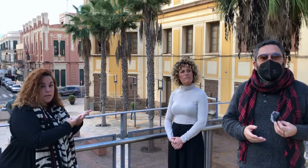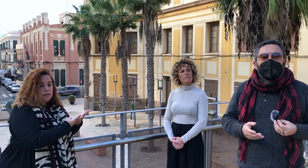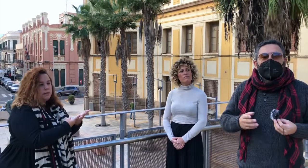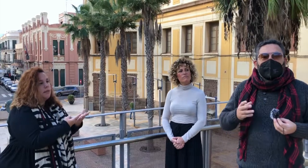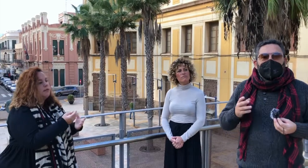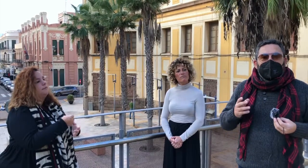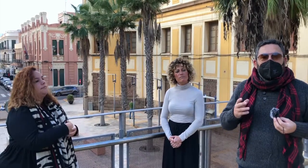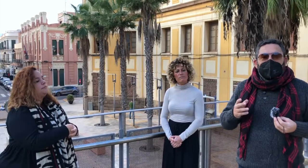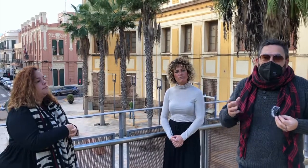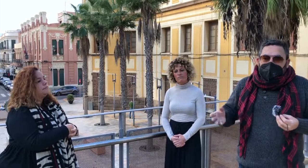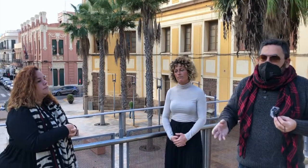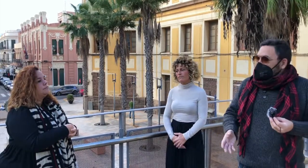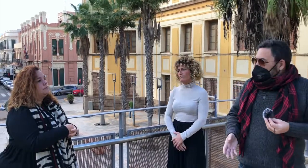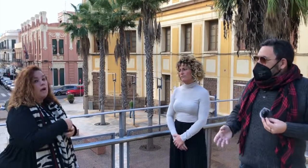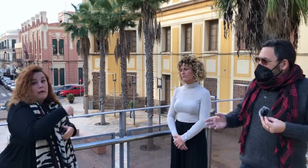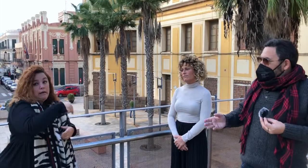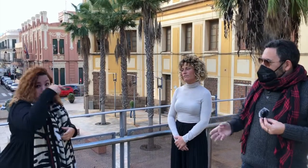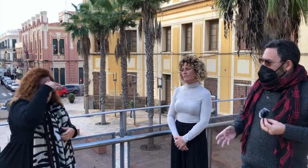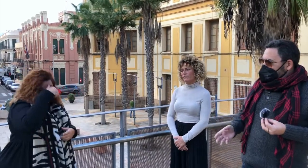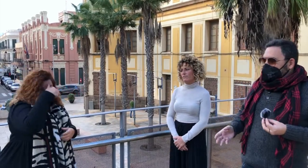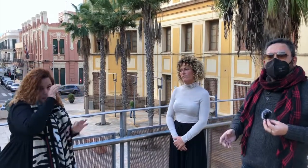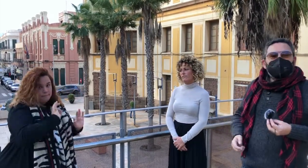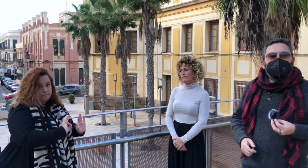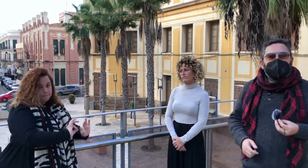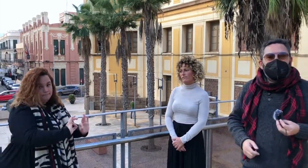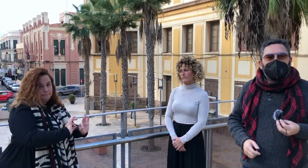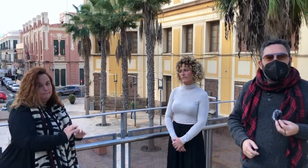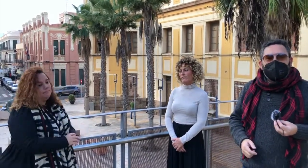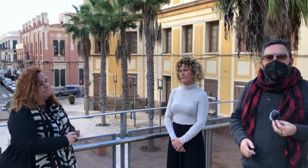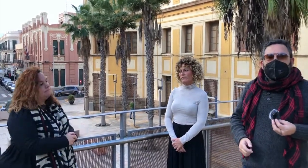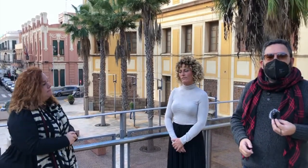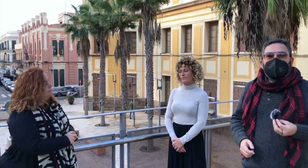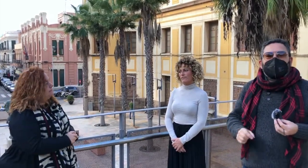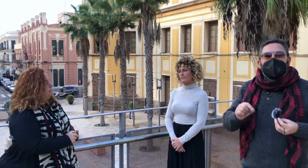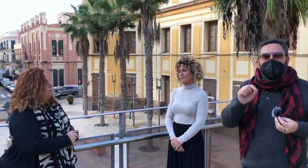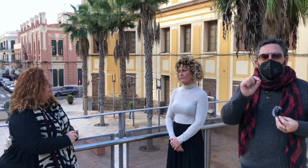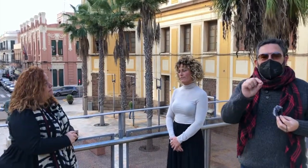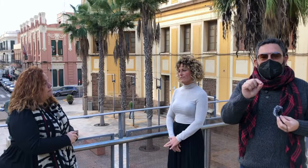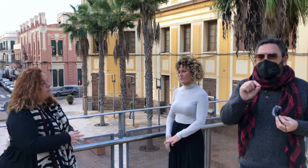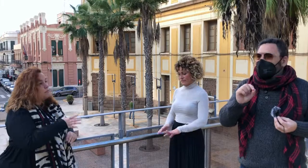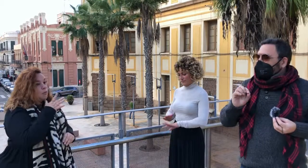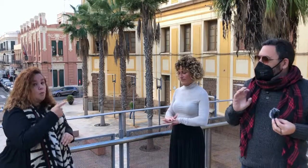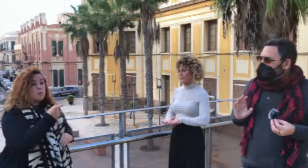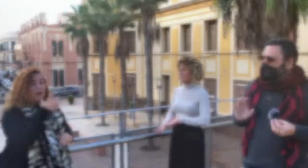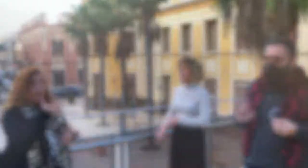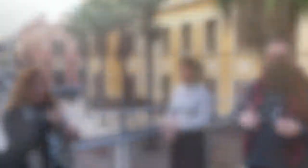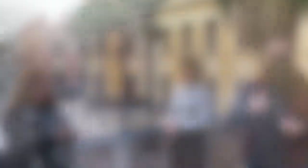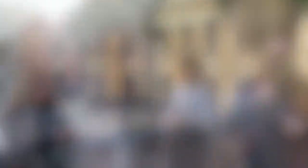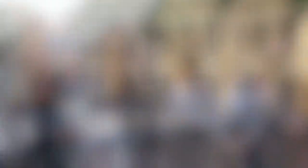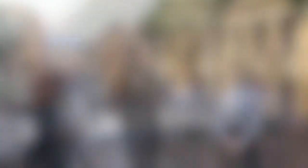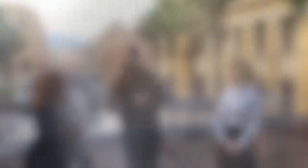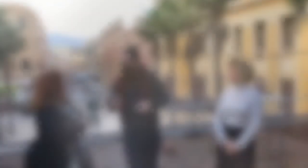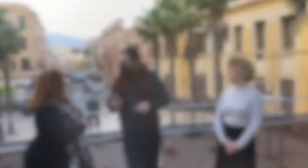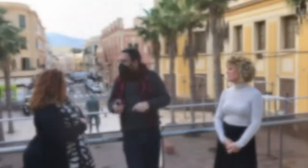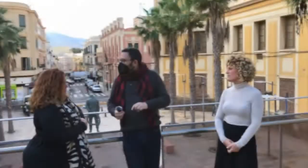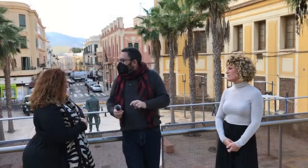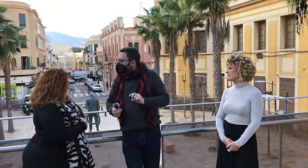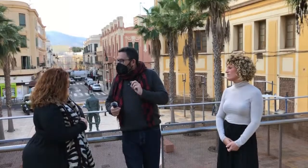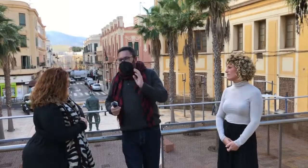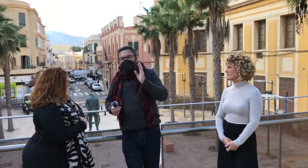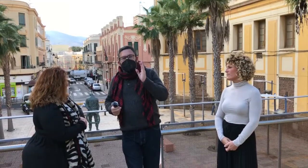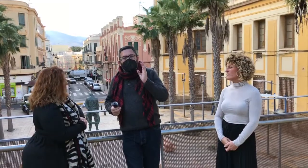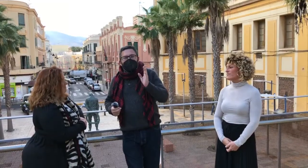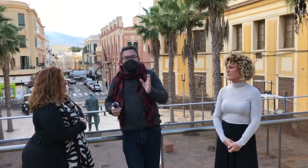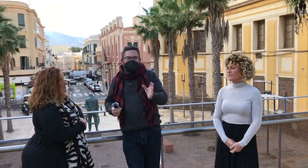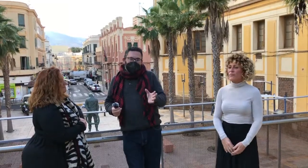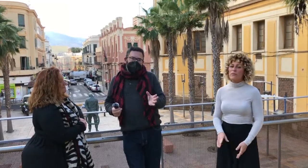signos, aquí en Melilla en concreto. ¿De acuerdo? Así que en un momento nos situamos y empezamos.